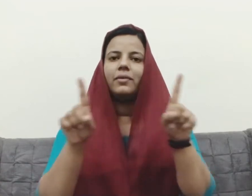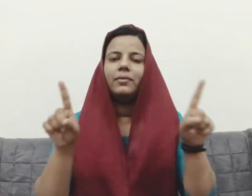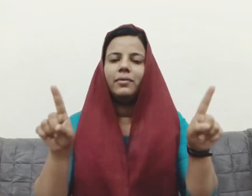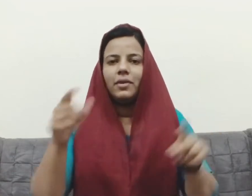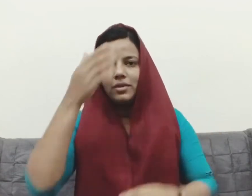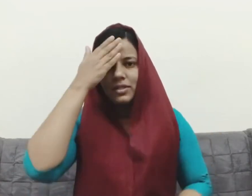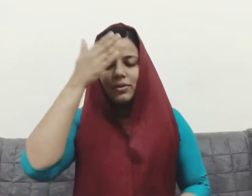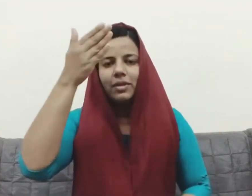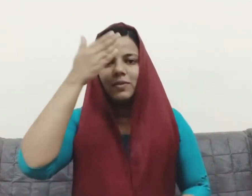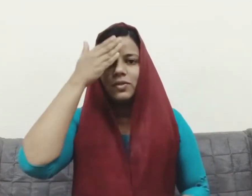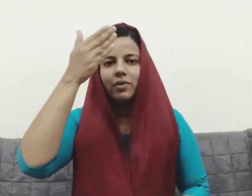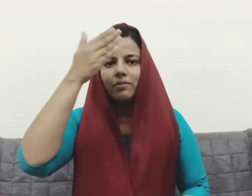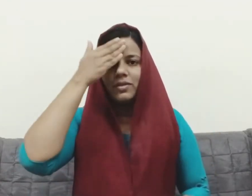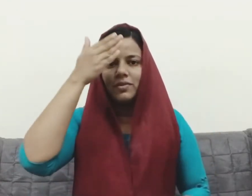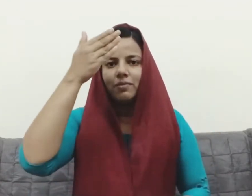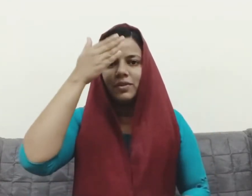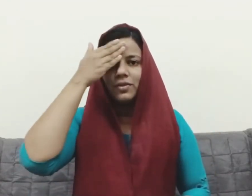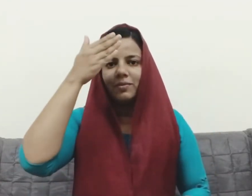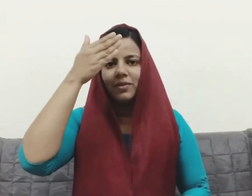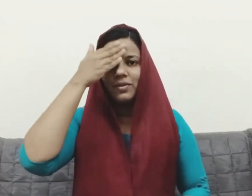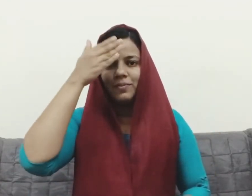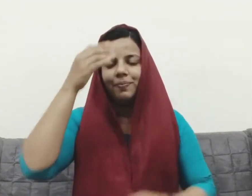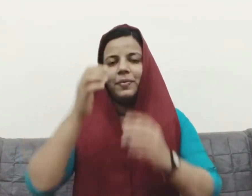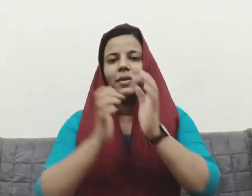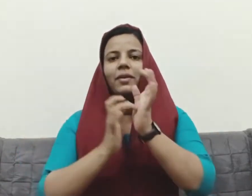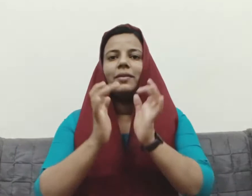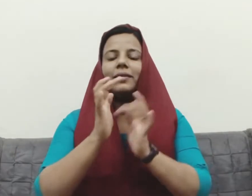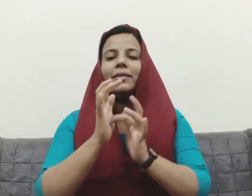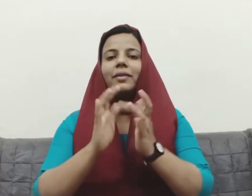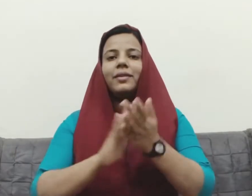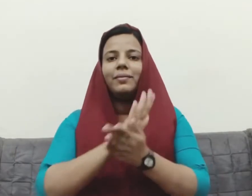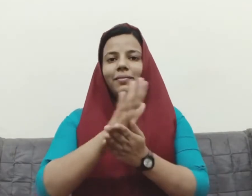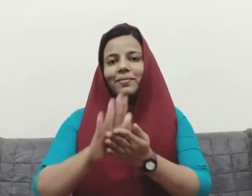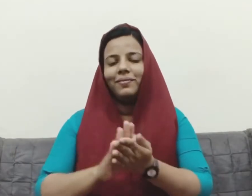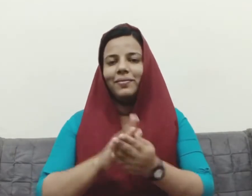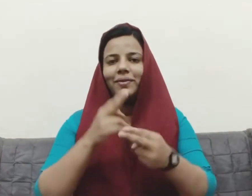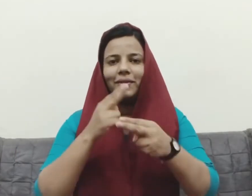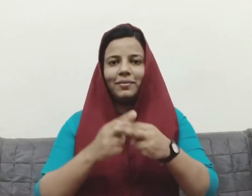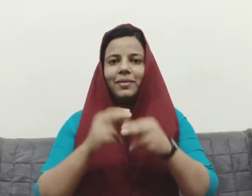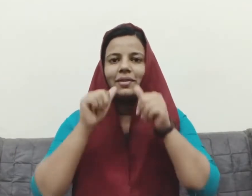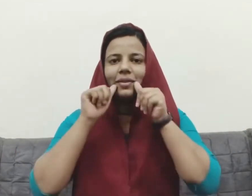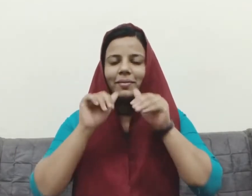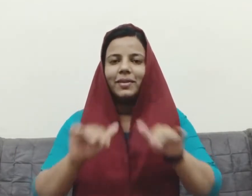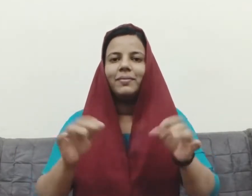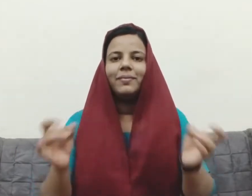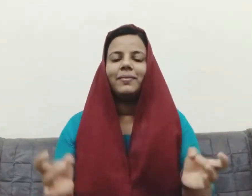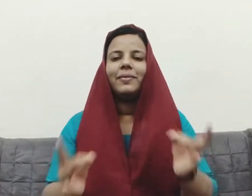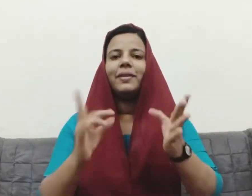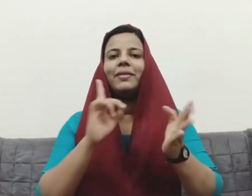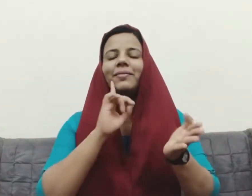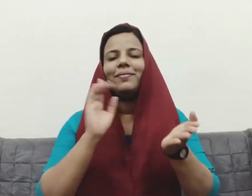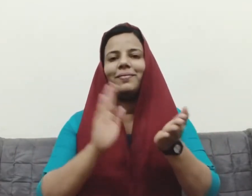പ്രൈസ് ദി ലോർഡ്, ഹല്ലേലൂയ. സ്തോത്രം സ്തോത്രം സ്തോത്രം സ്തോത്രം സ്തോത്രം. കർത്താവിൻ്റെ അതിപരിശുദ്ധമായ തിരുനാമം ഈ അനുഗ്രഹിക്കപ്പെട്ട